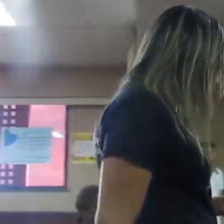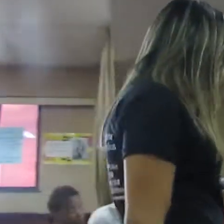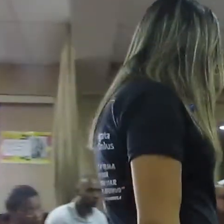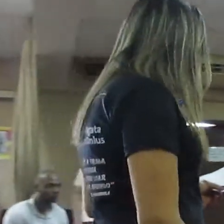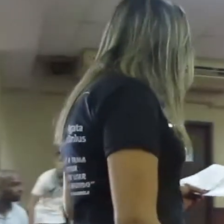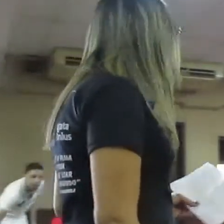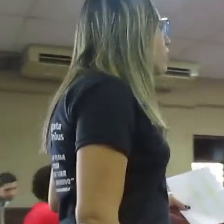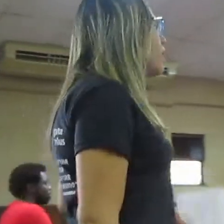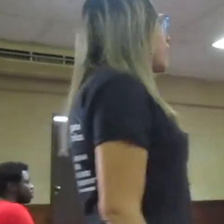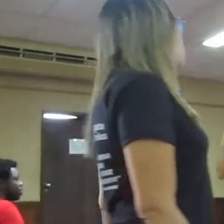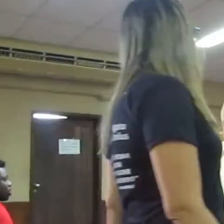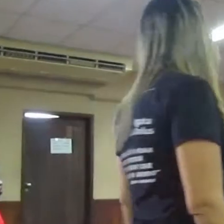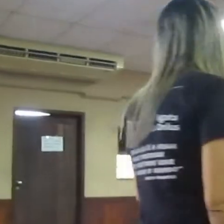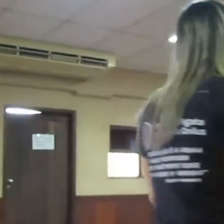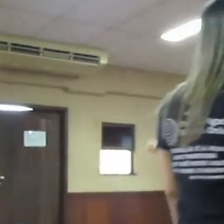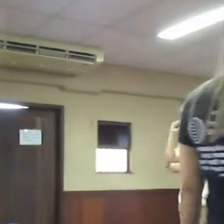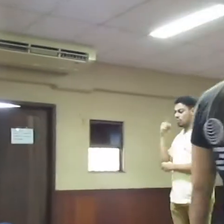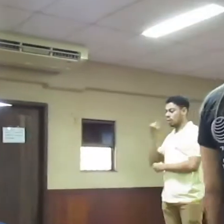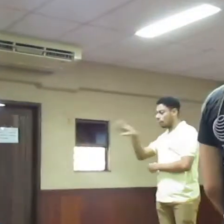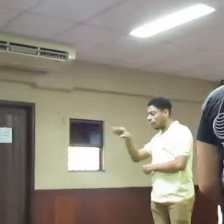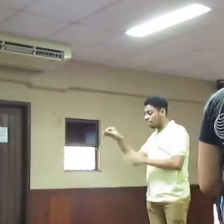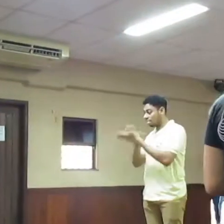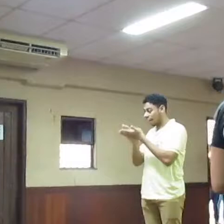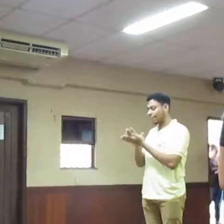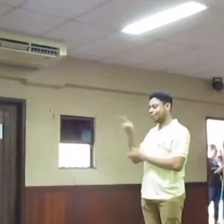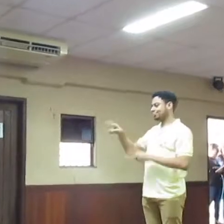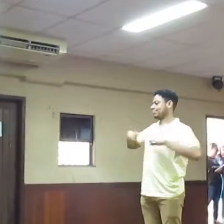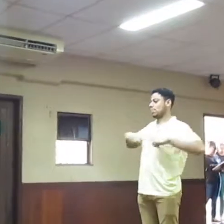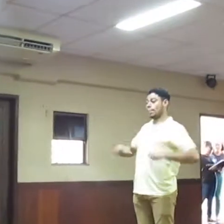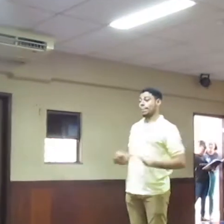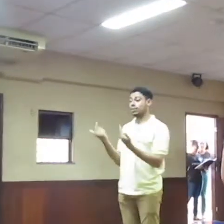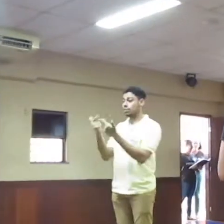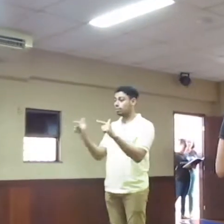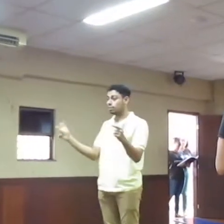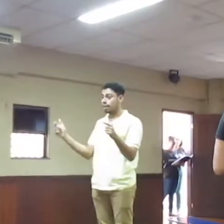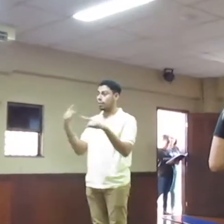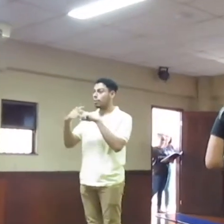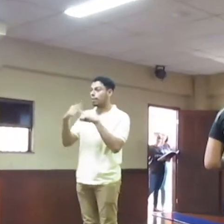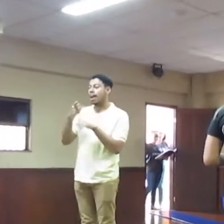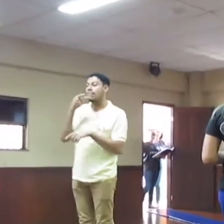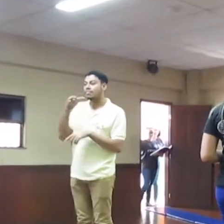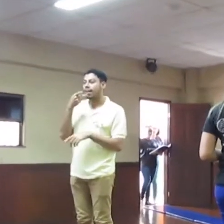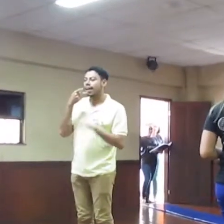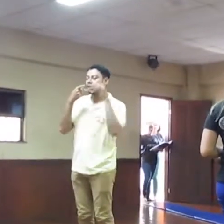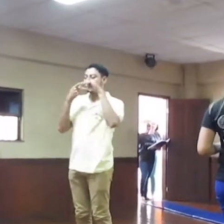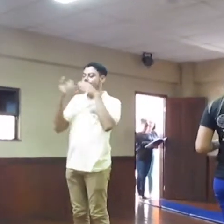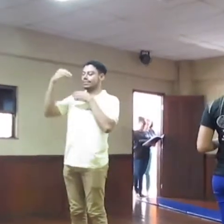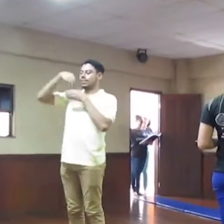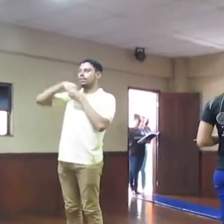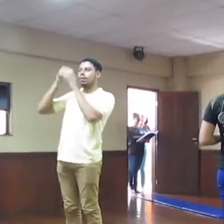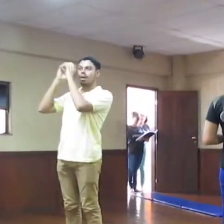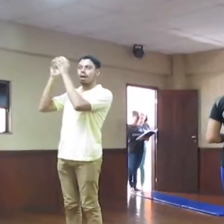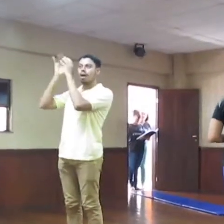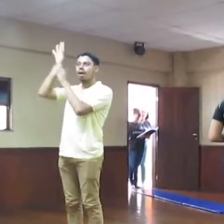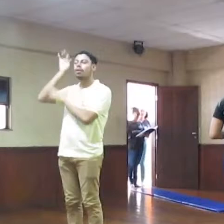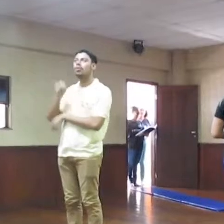gerais, surdo não era considerado humano, pois a fala era resultado do pensamento.